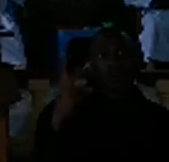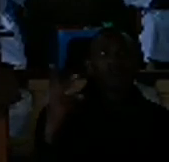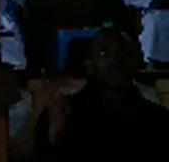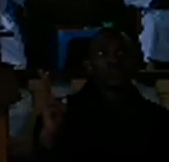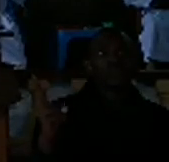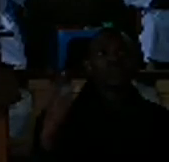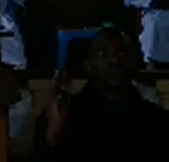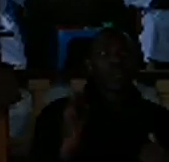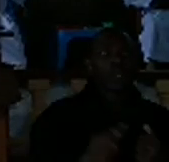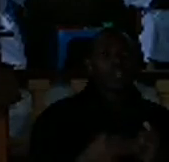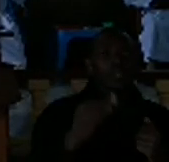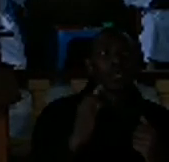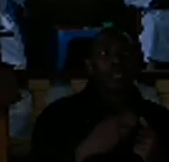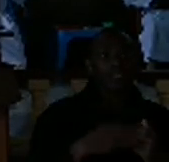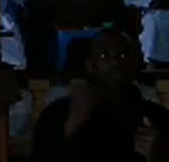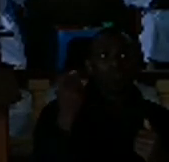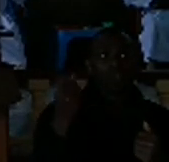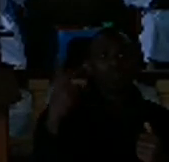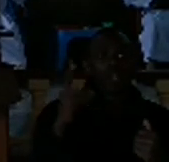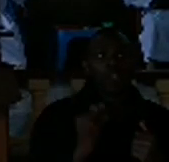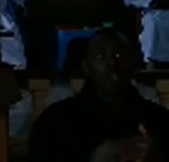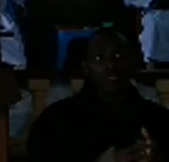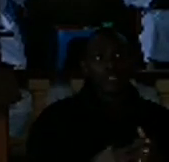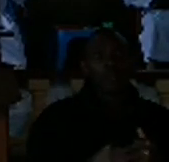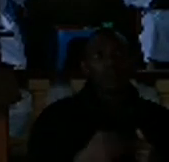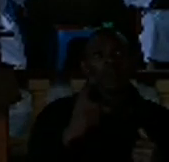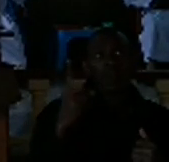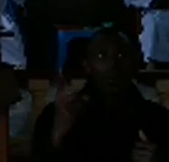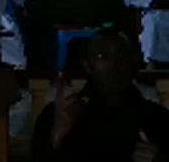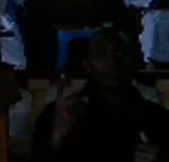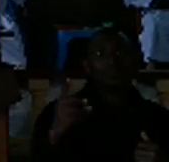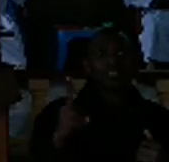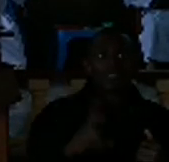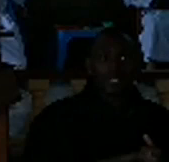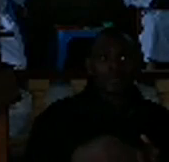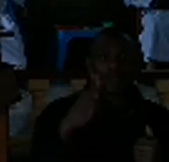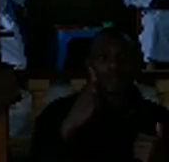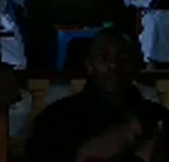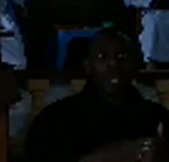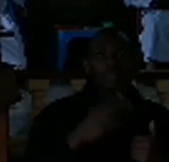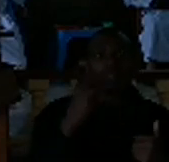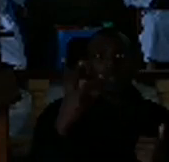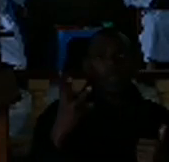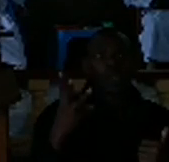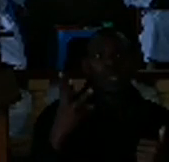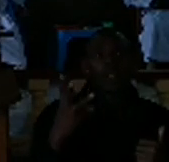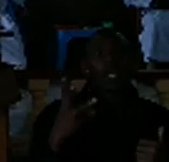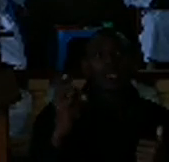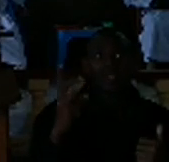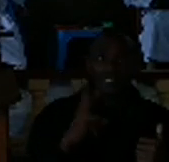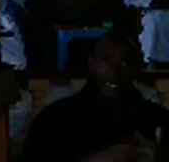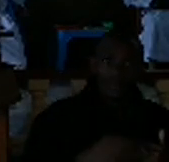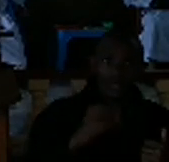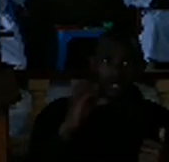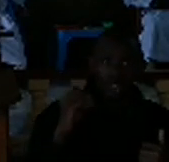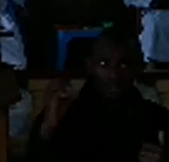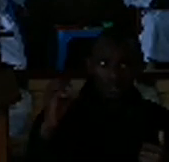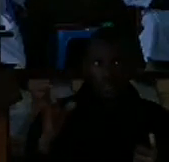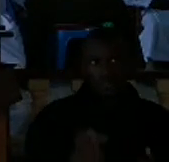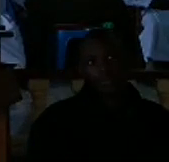0112858179 3700 kibugu imwe imwe igiri ithano inyanya ithano